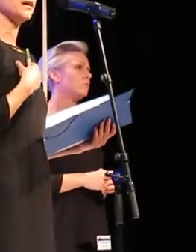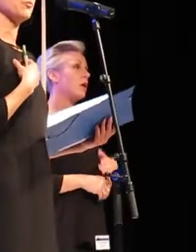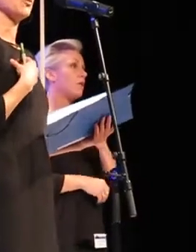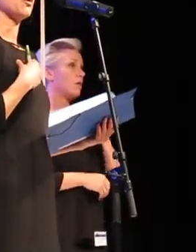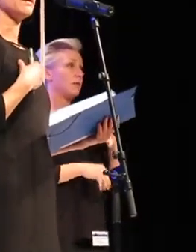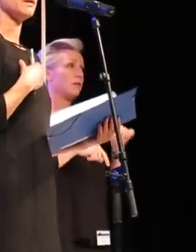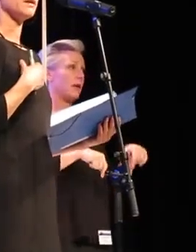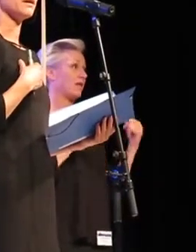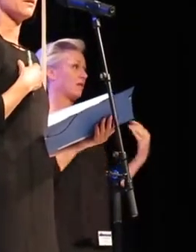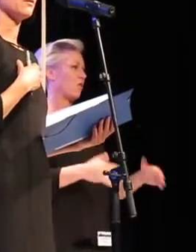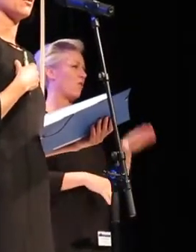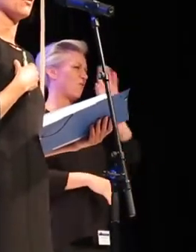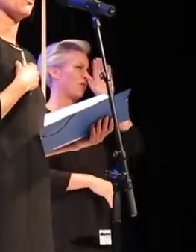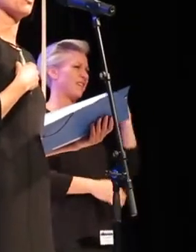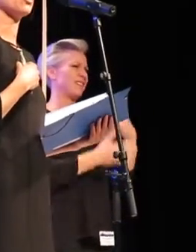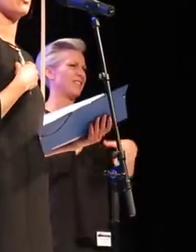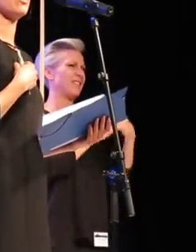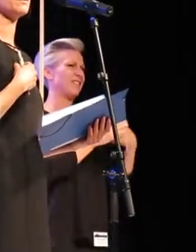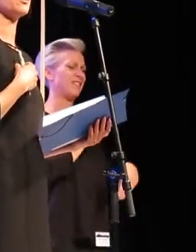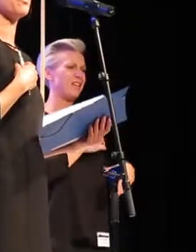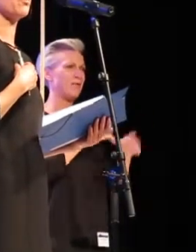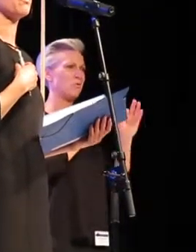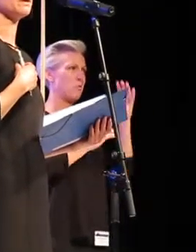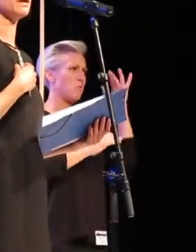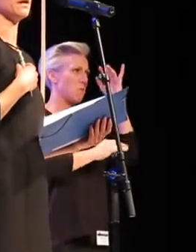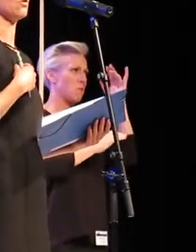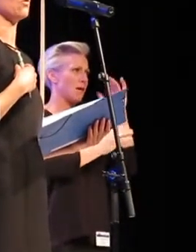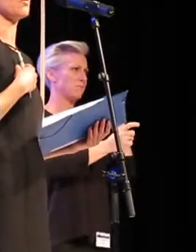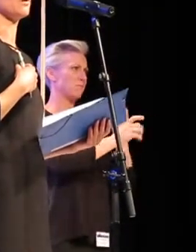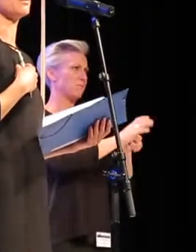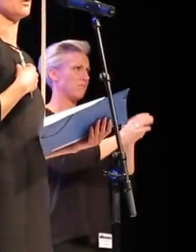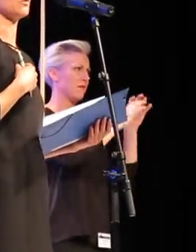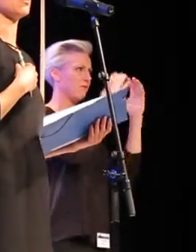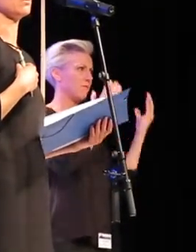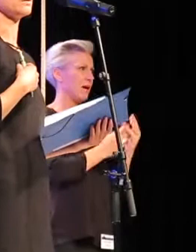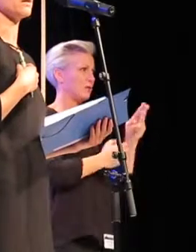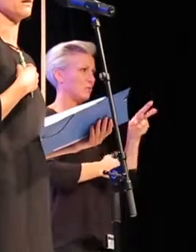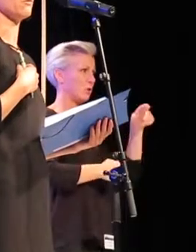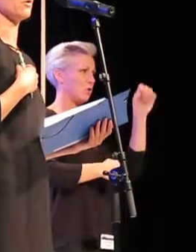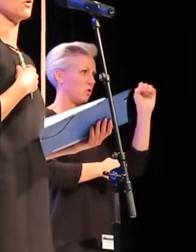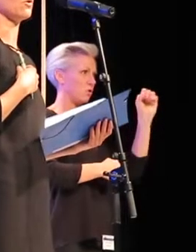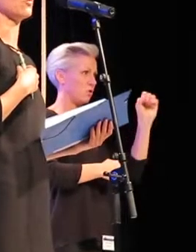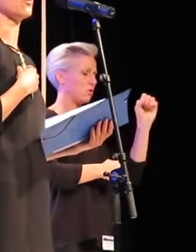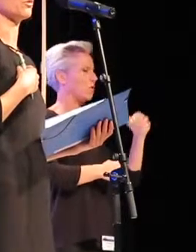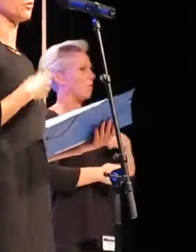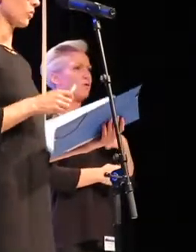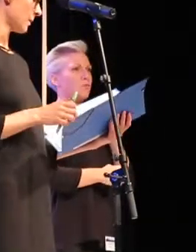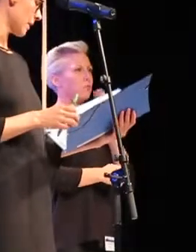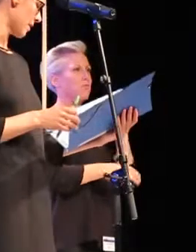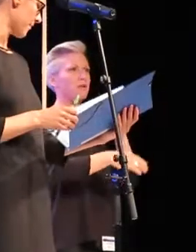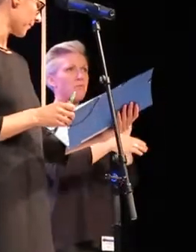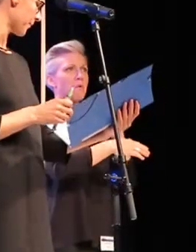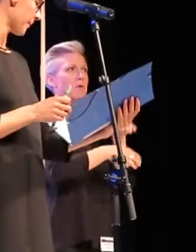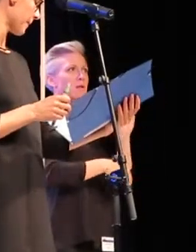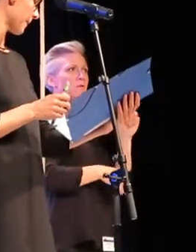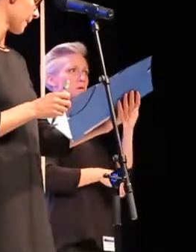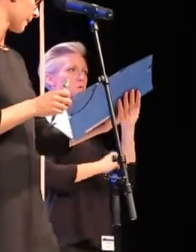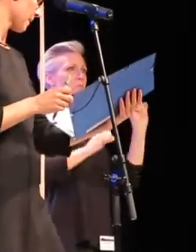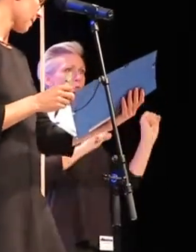känner ju till den här problematiken. Och jag behöver inte påminna er om situationens allvar, om hur bråttom det